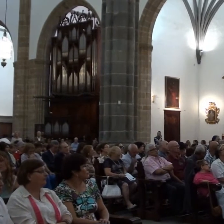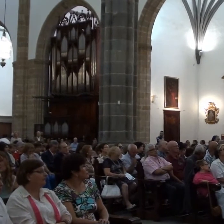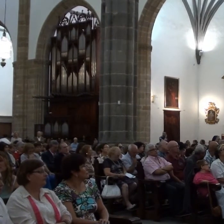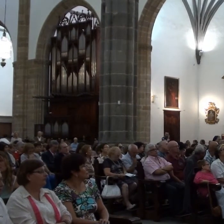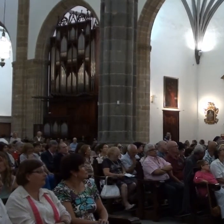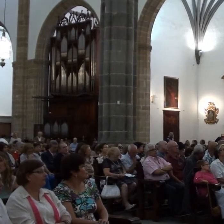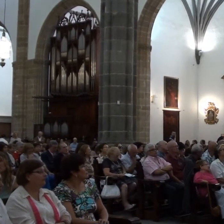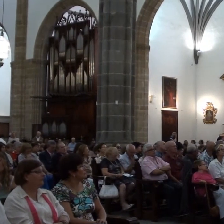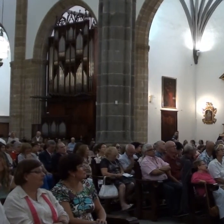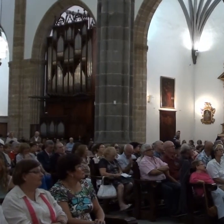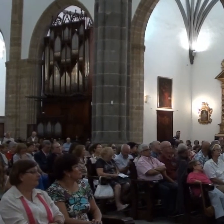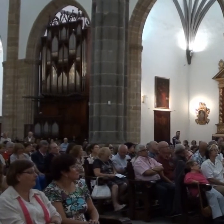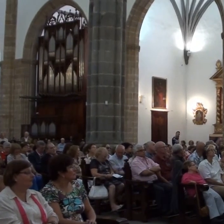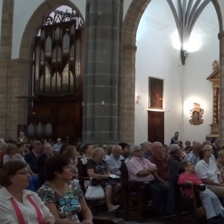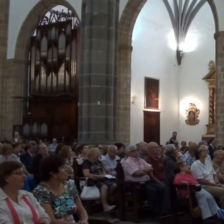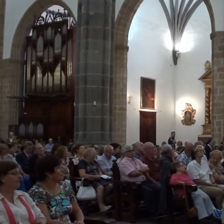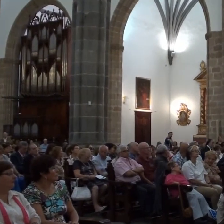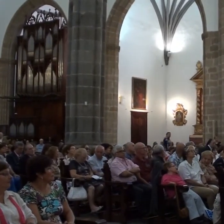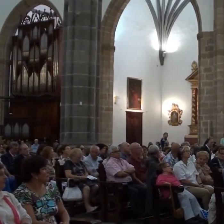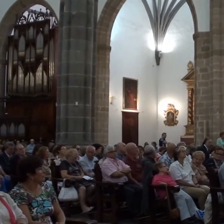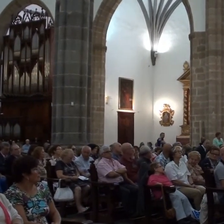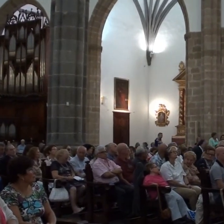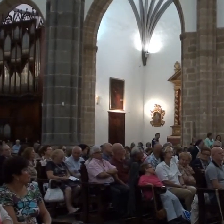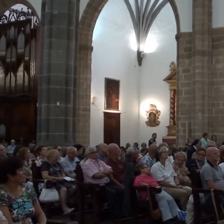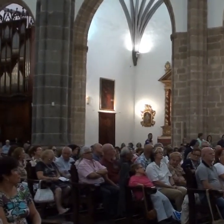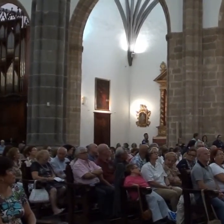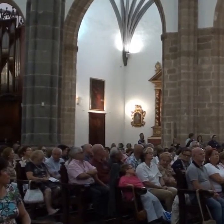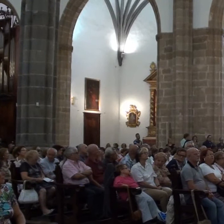que la madre del señor viene